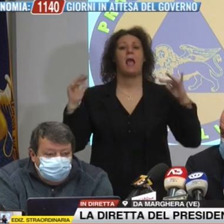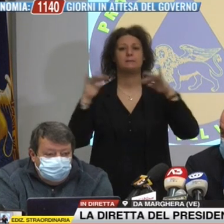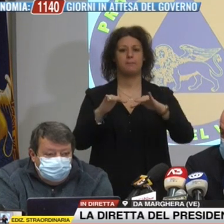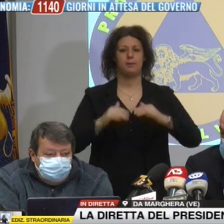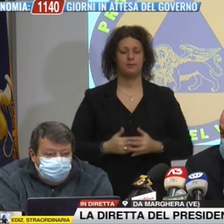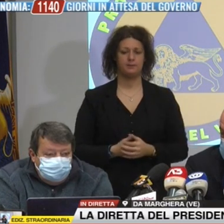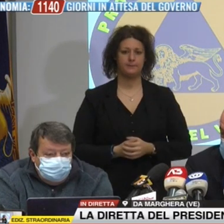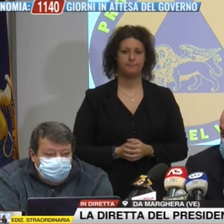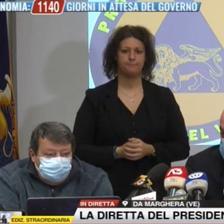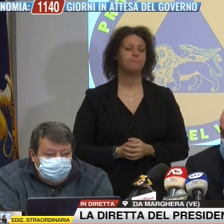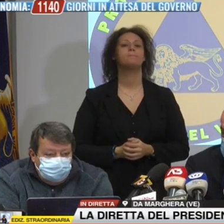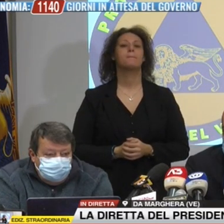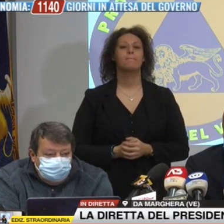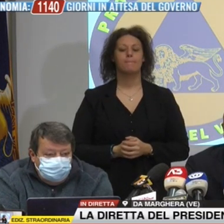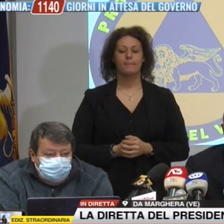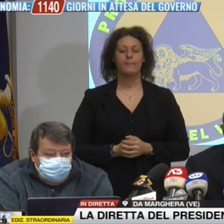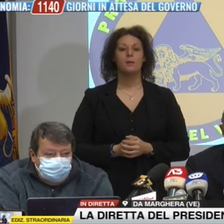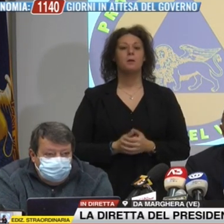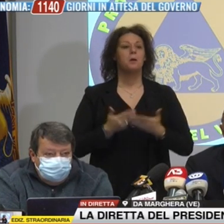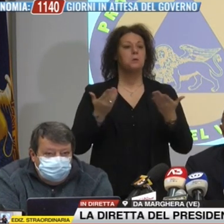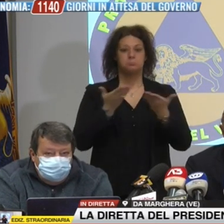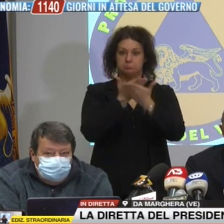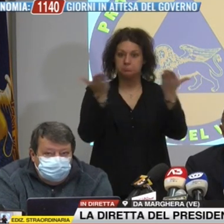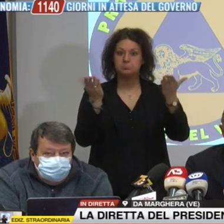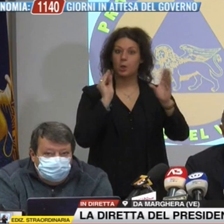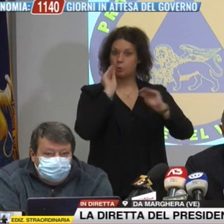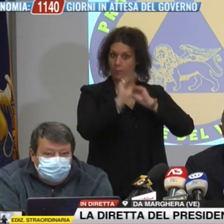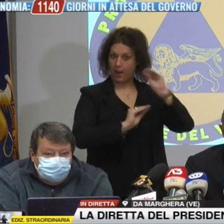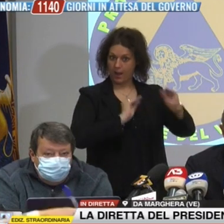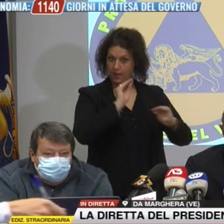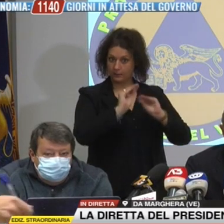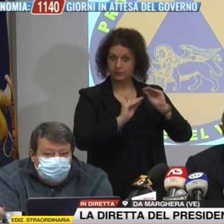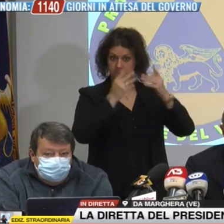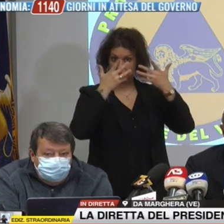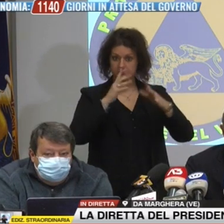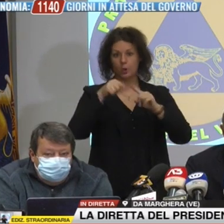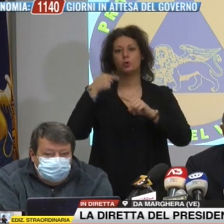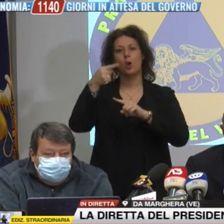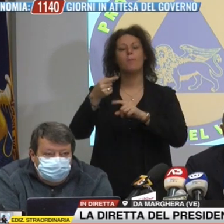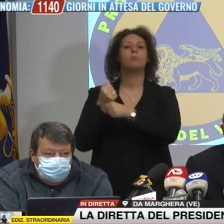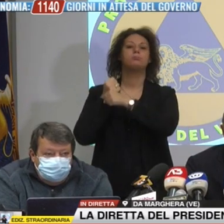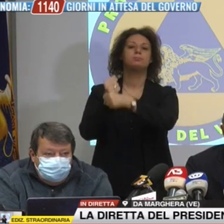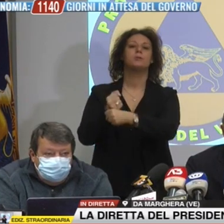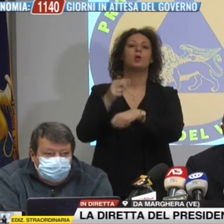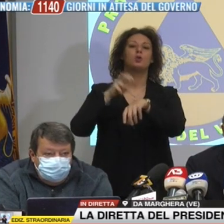Io passerei la parola a voi per delle domande e poi subito al dottor Rosi.